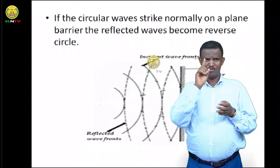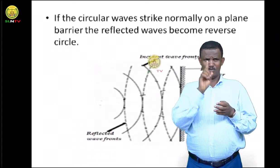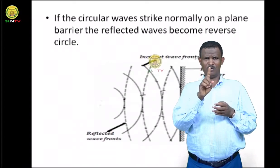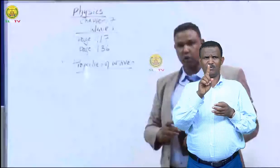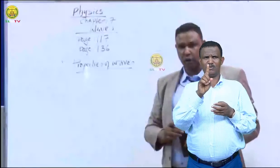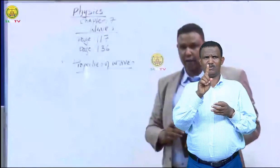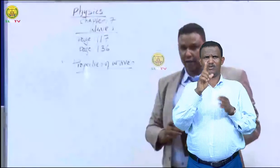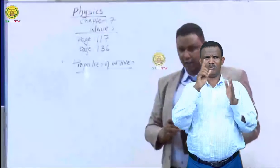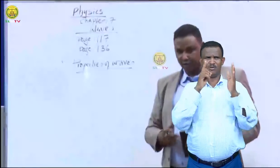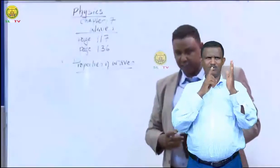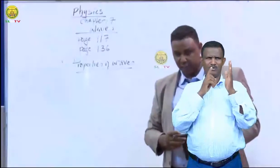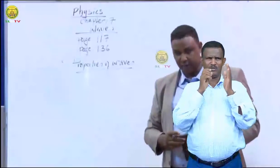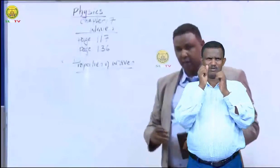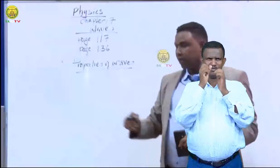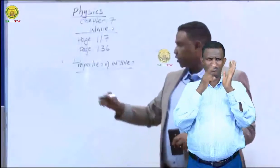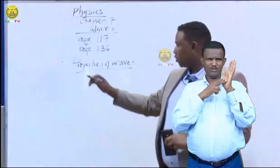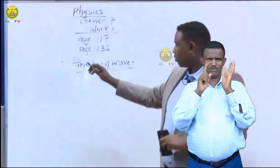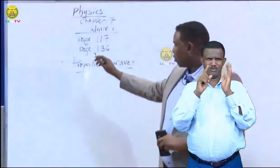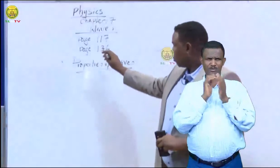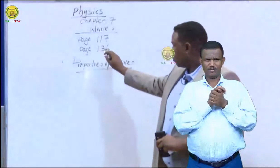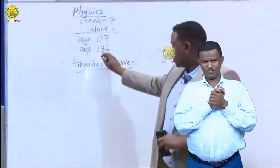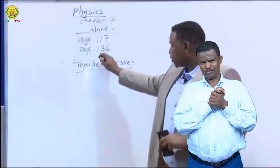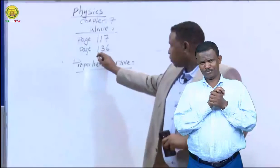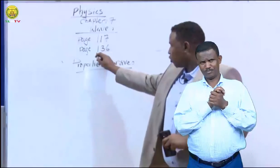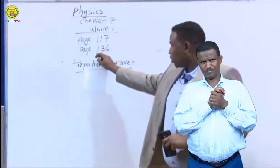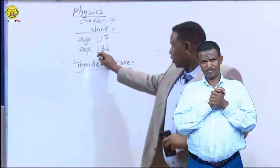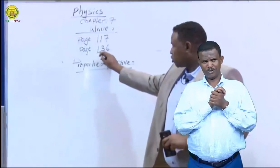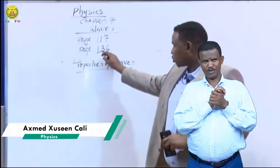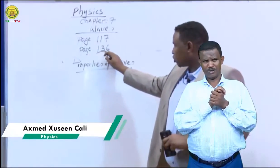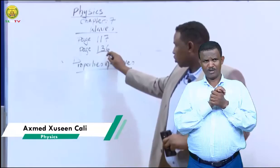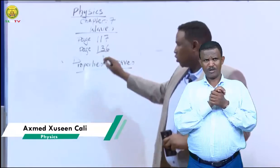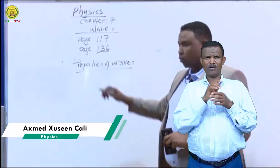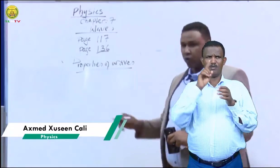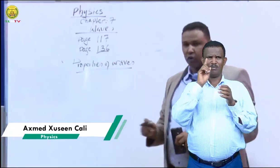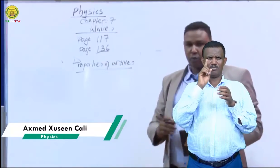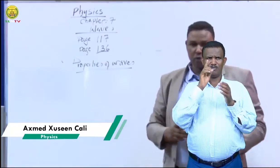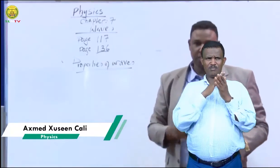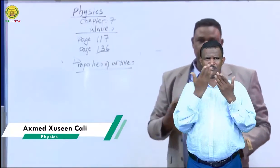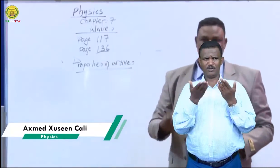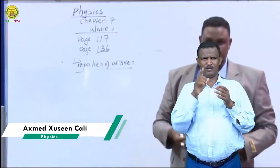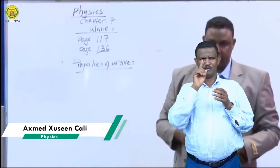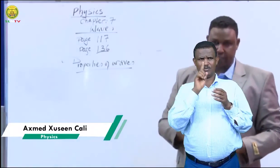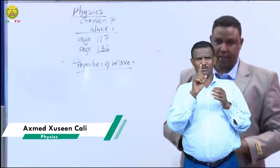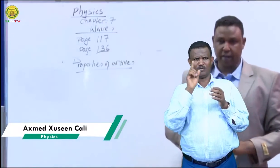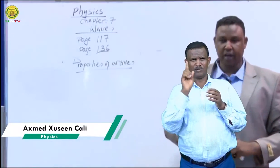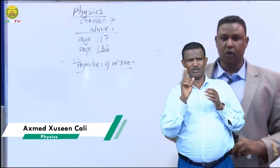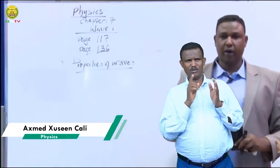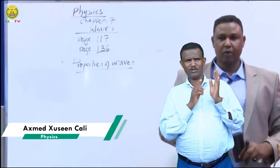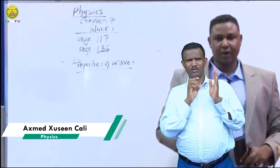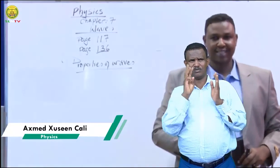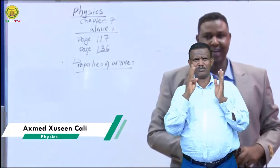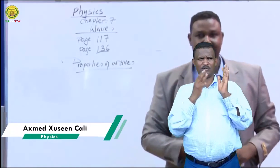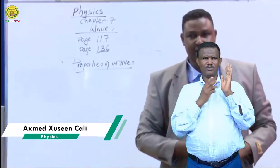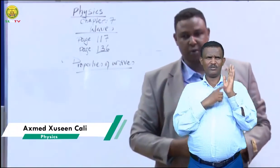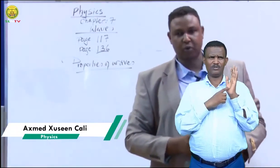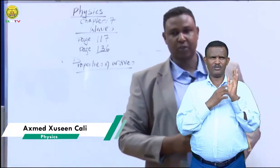117 ee buugii hore aan la refresh gareen iyo page 136 oo new book isama buuga la edit gareeyay waxaanu